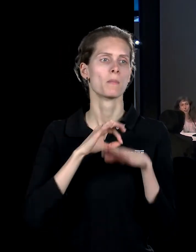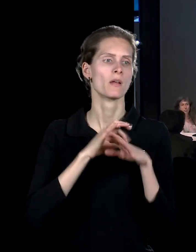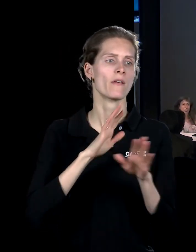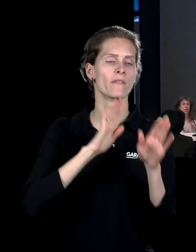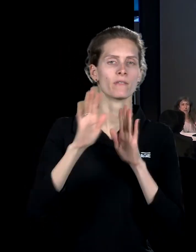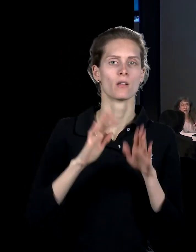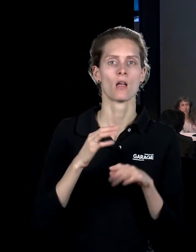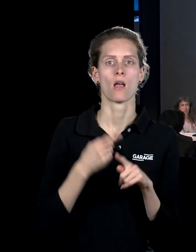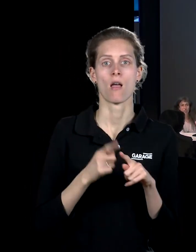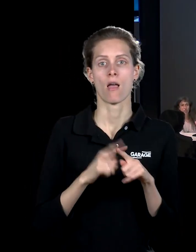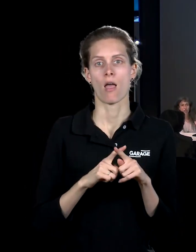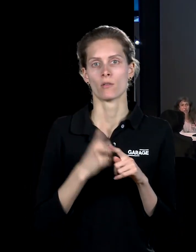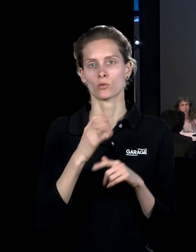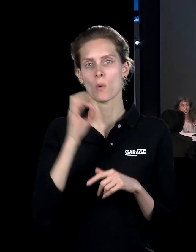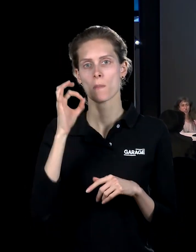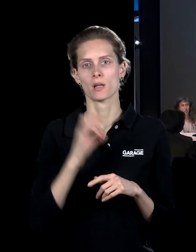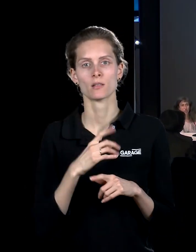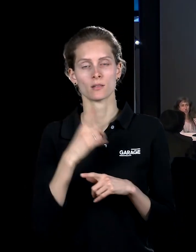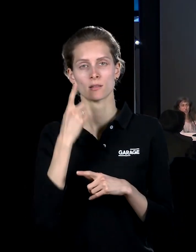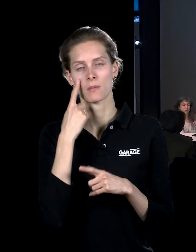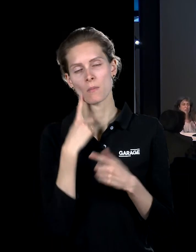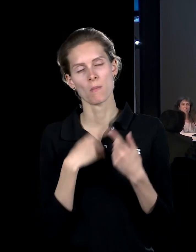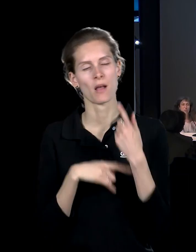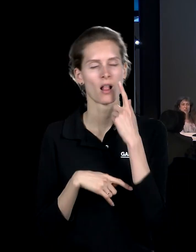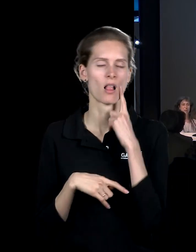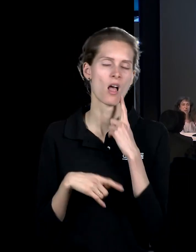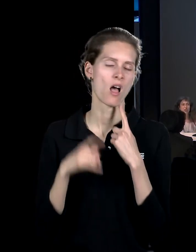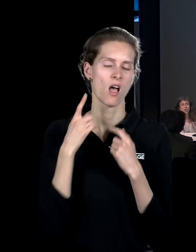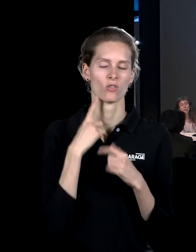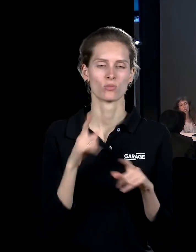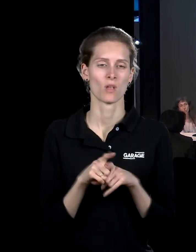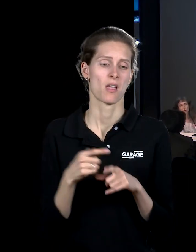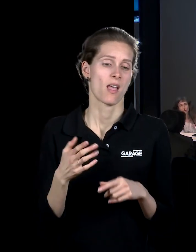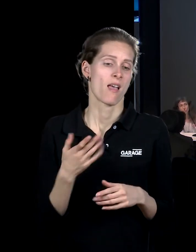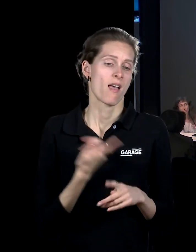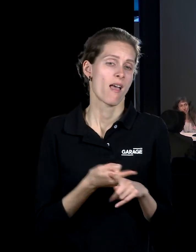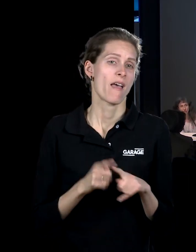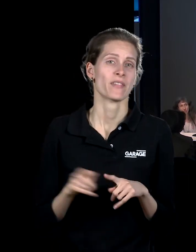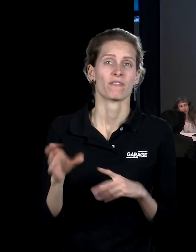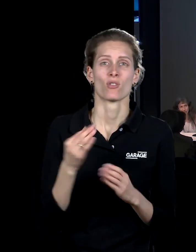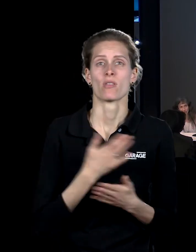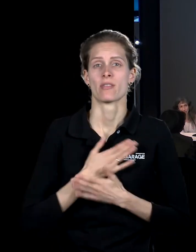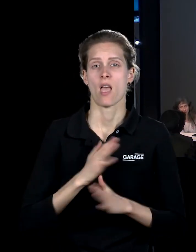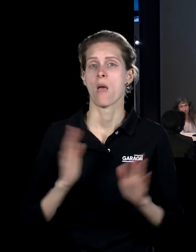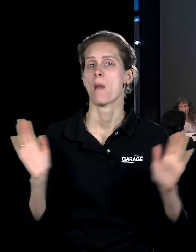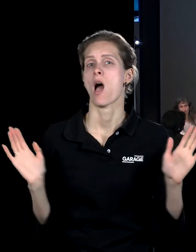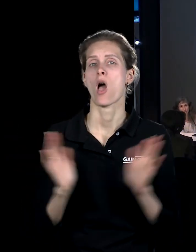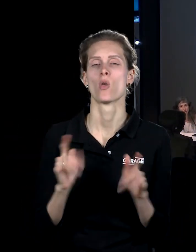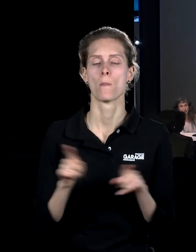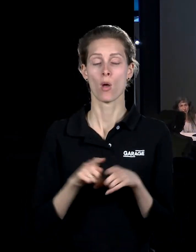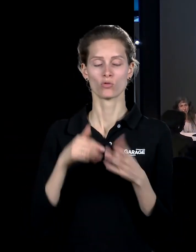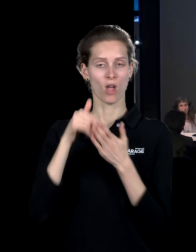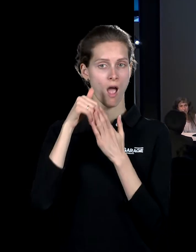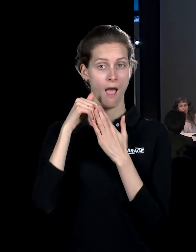такой абсолютным плачем по поводу того, что мне не принадлежит ничего из того, что я люблю. Что это не отказ от авторских прав,